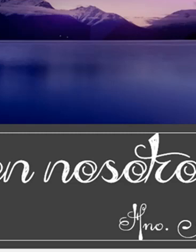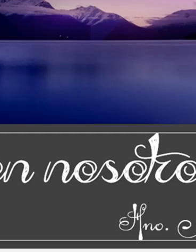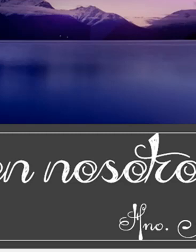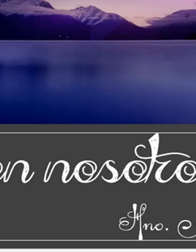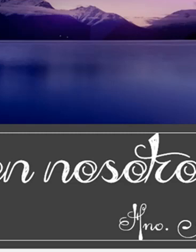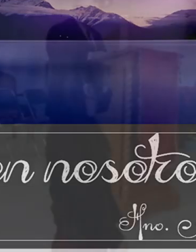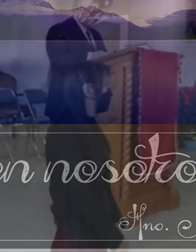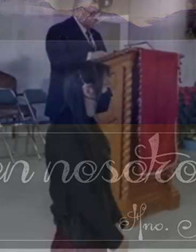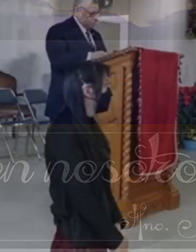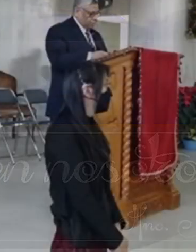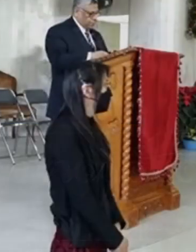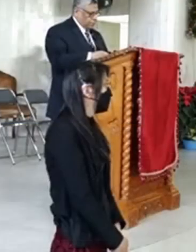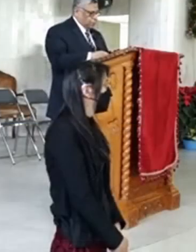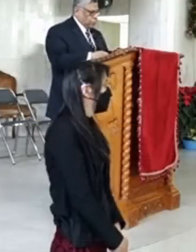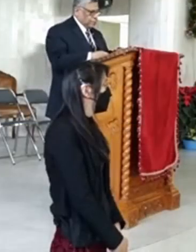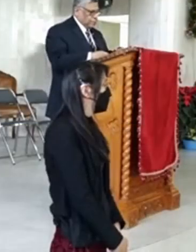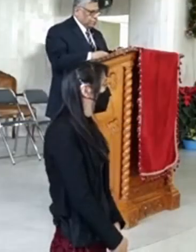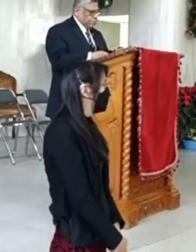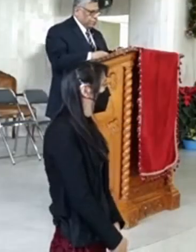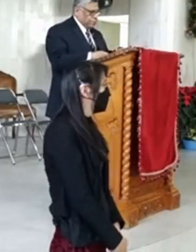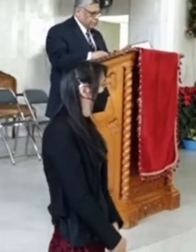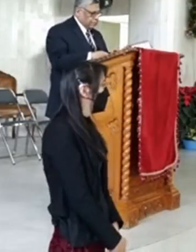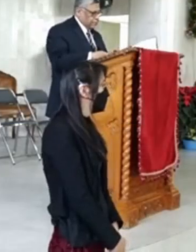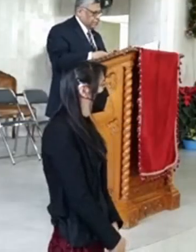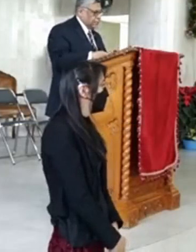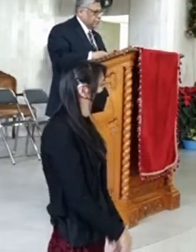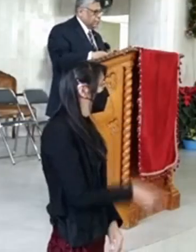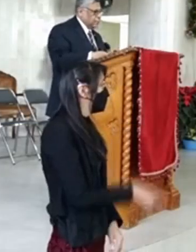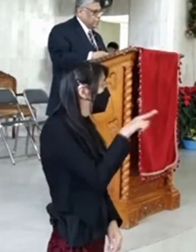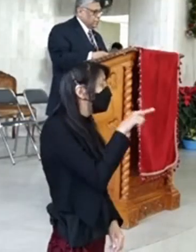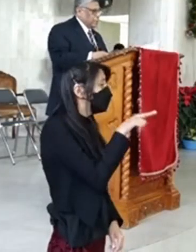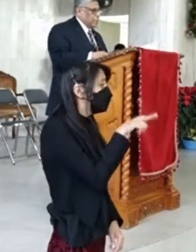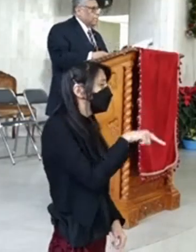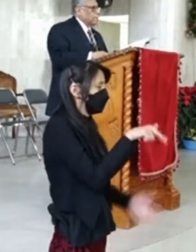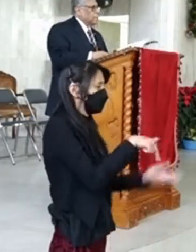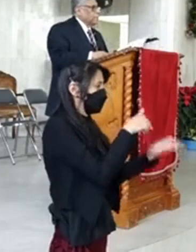en Tepalcatepec, que es una de las primeras